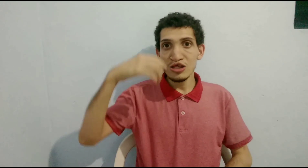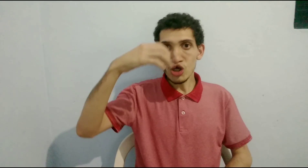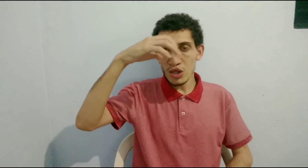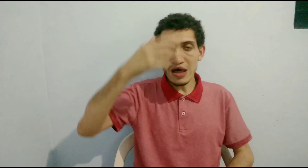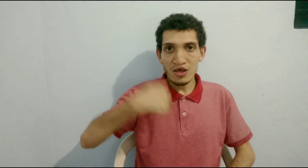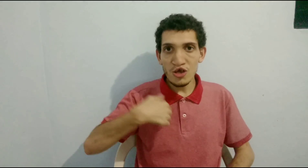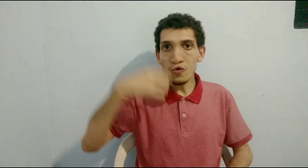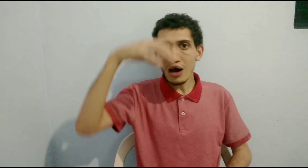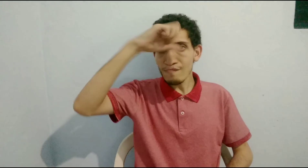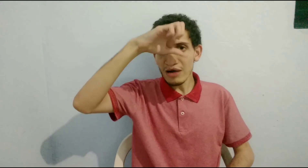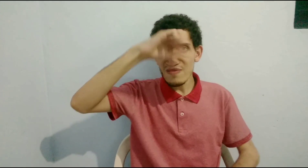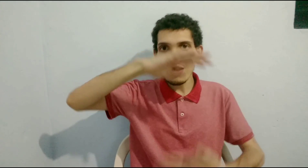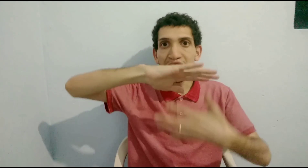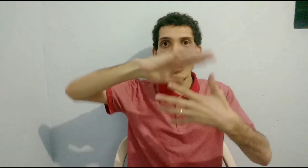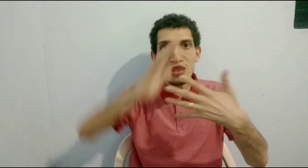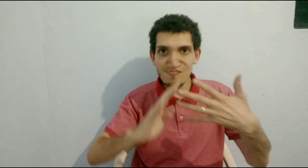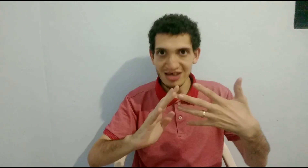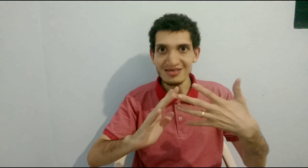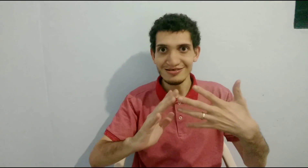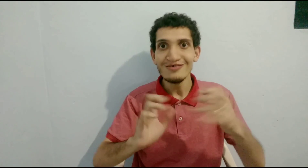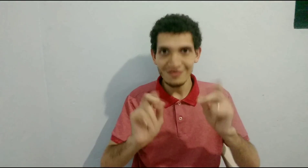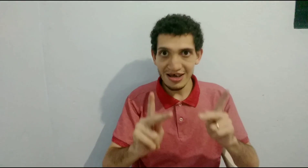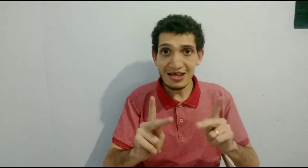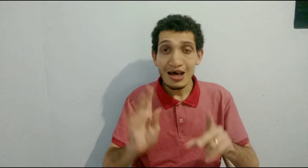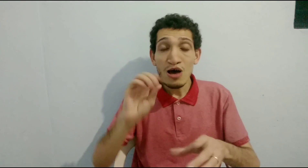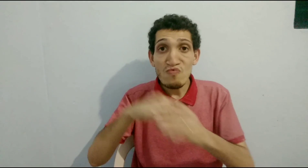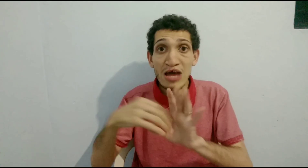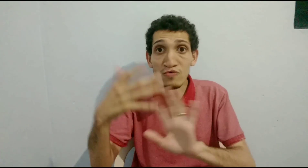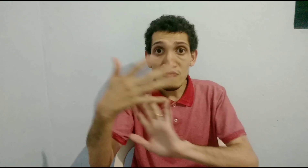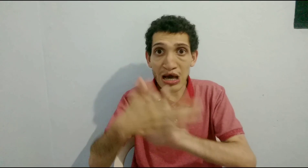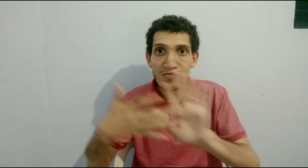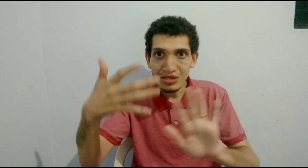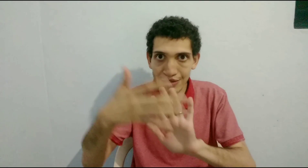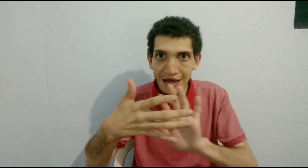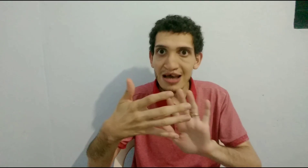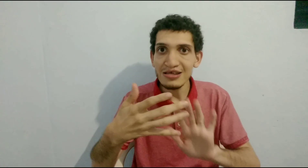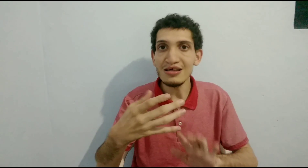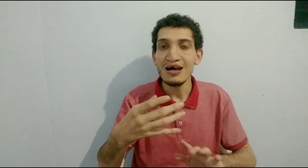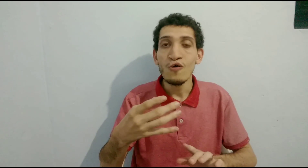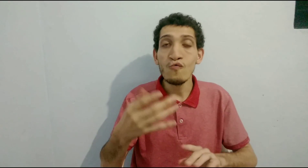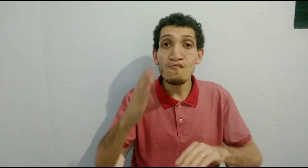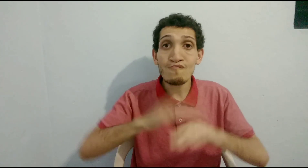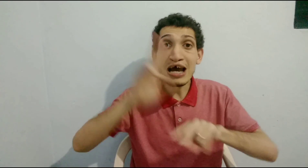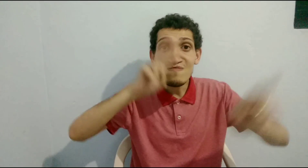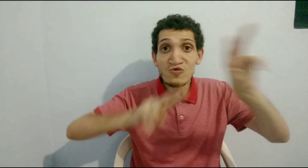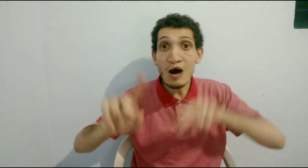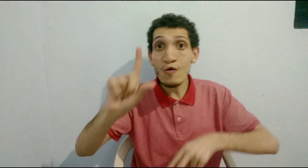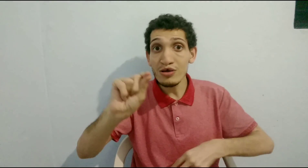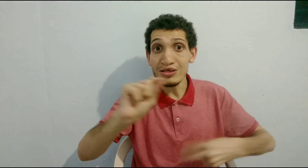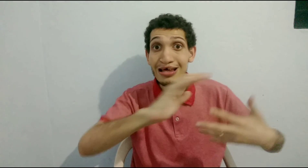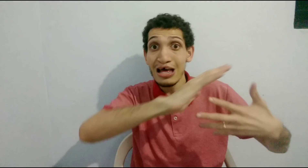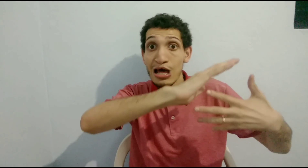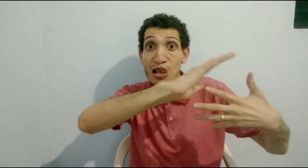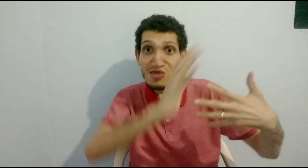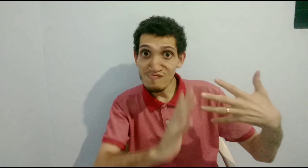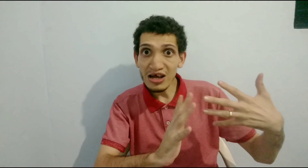né, eu, aprender livras. Ok? Dentro das livras, tradicionais, o mais visual é quê? Livras,